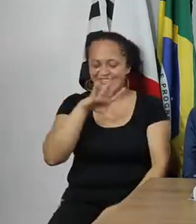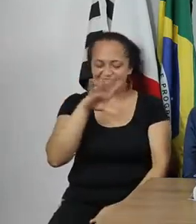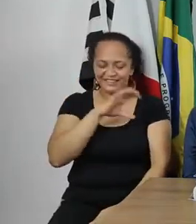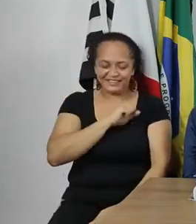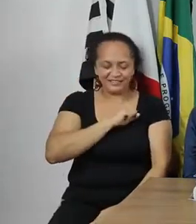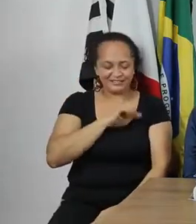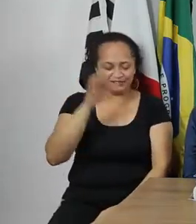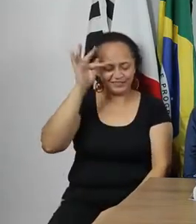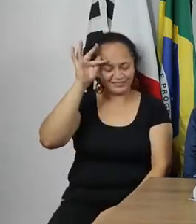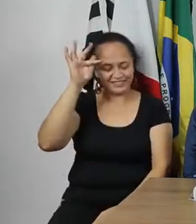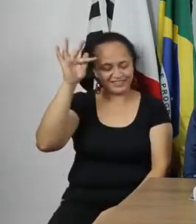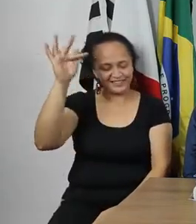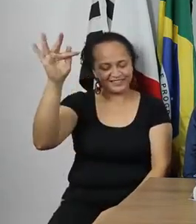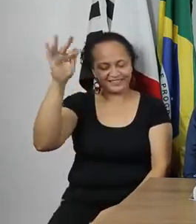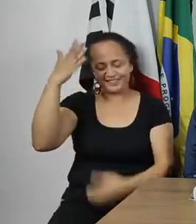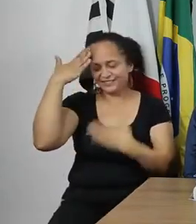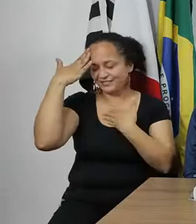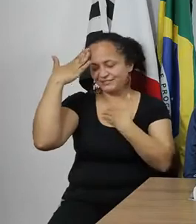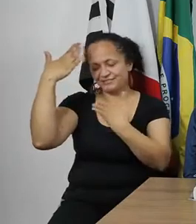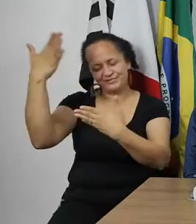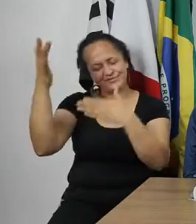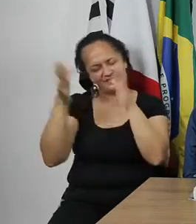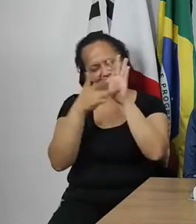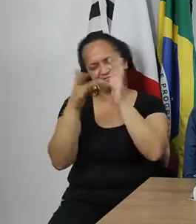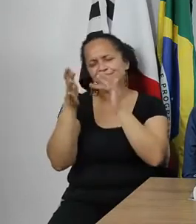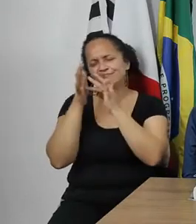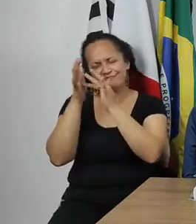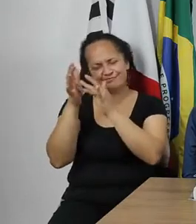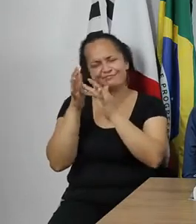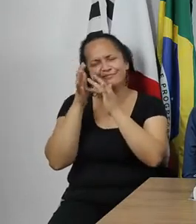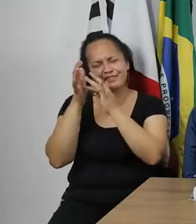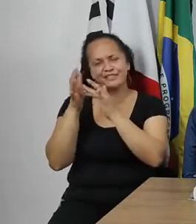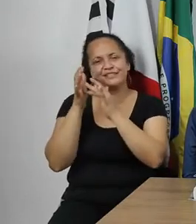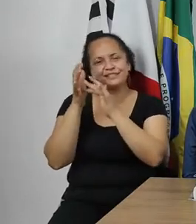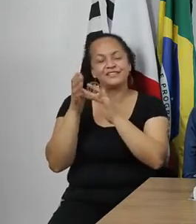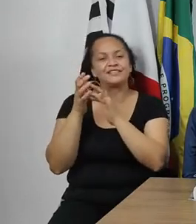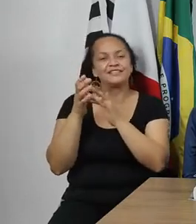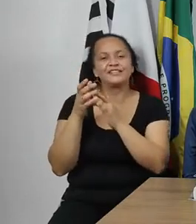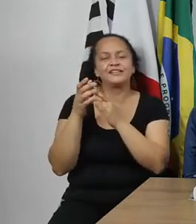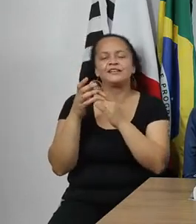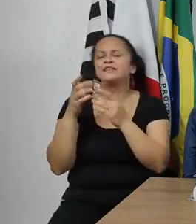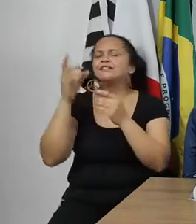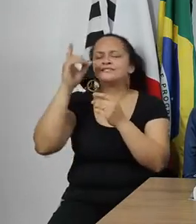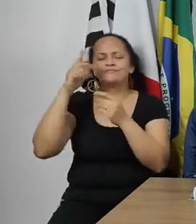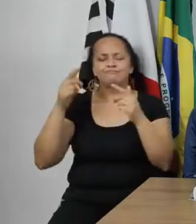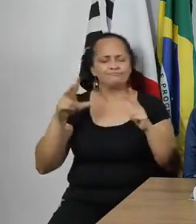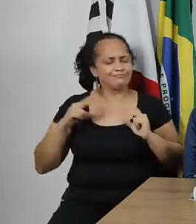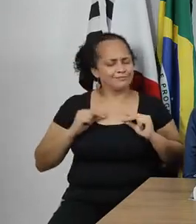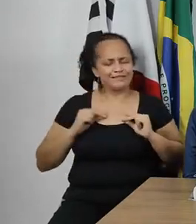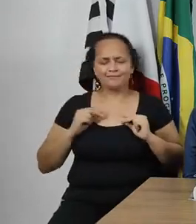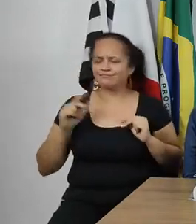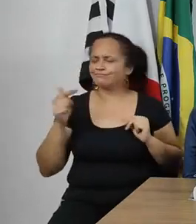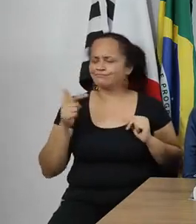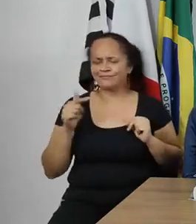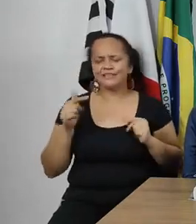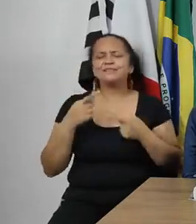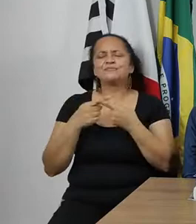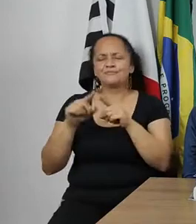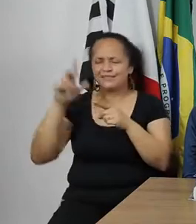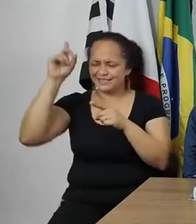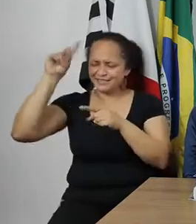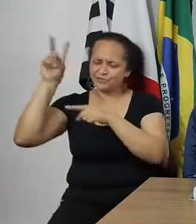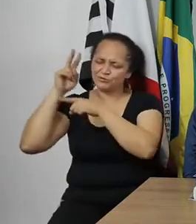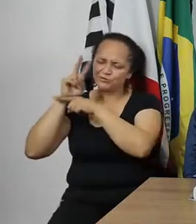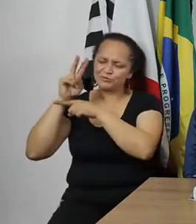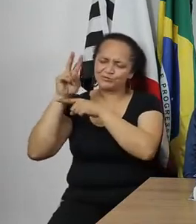sua fidelidade. Obrigado, Jesus, porque mesmo sem merecer, o Senhor continua cuidando de nós. O Senhor